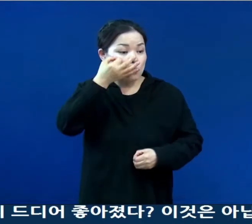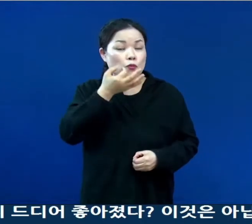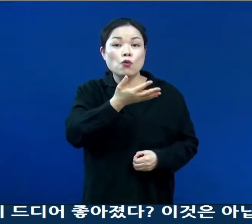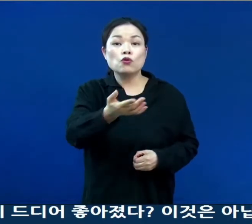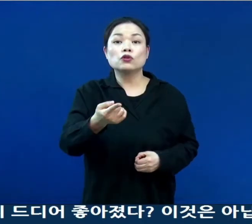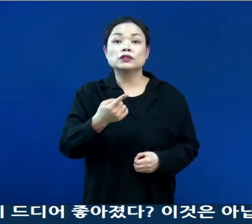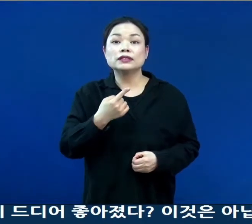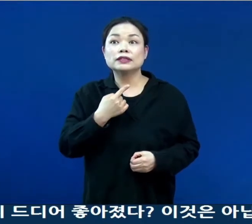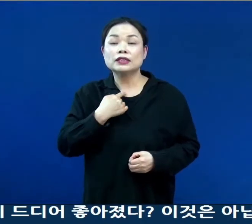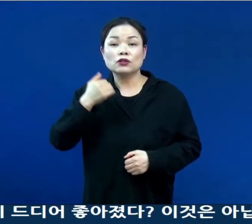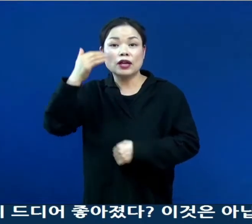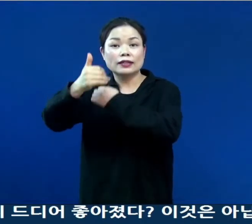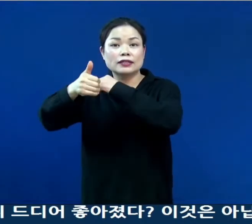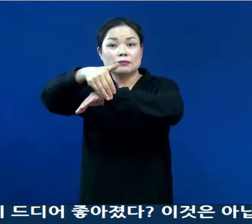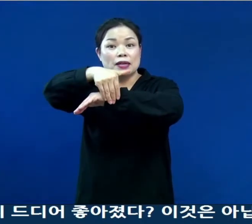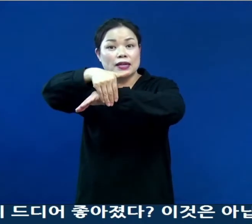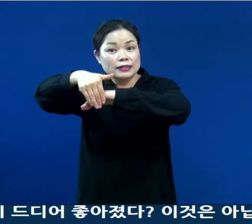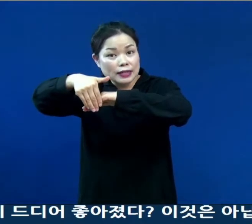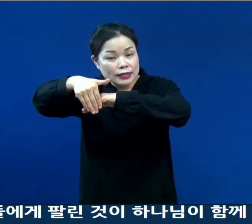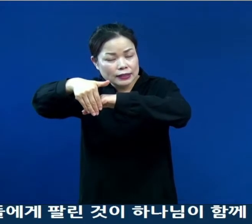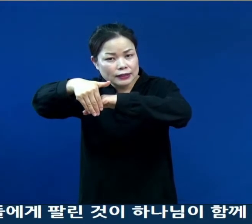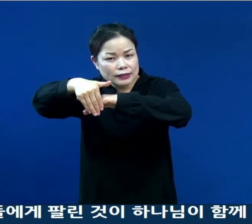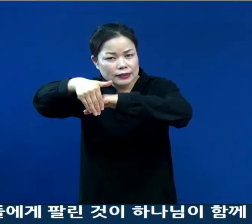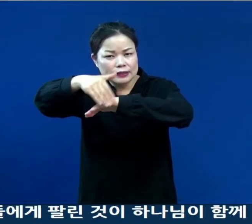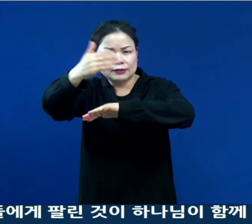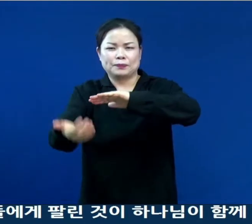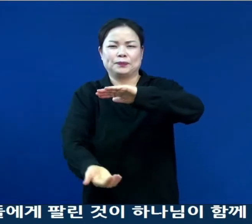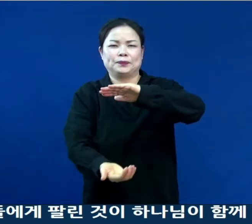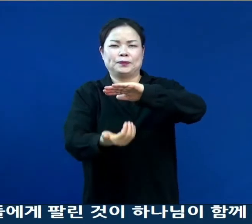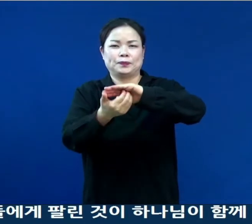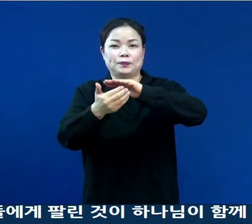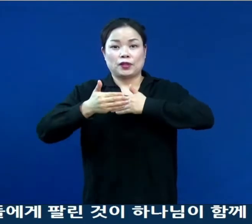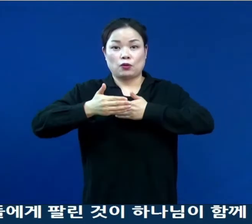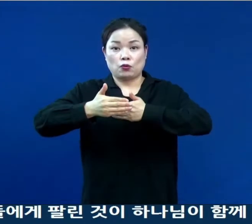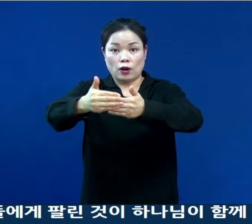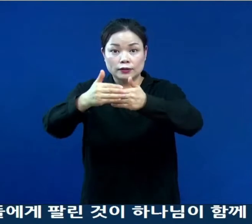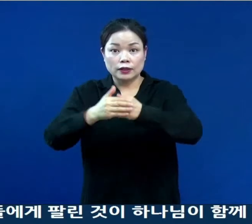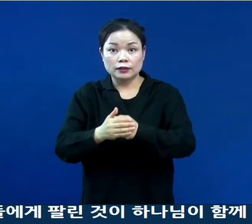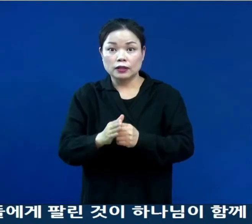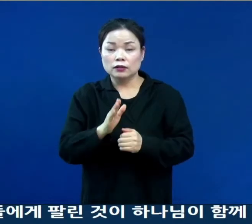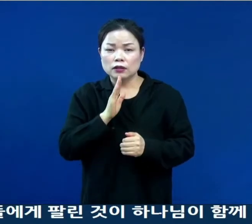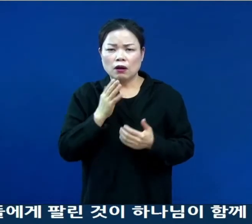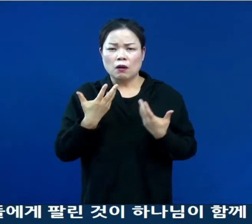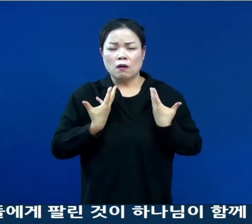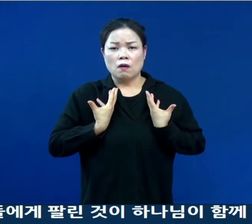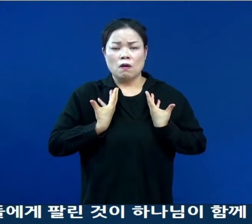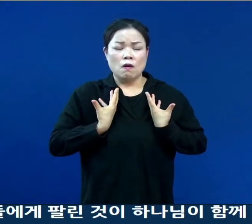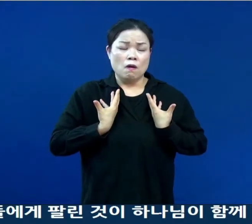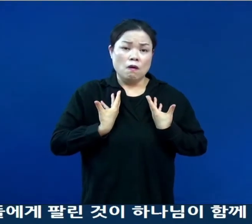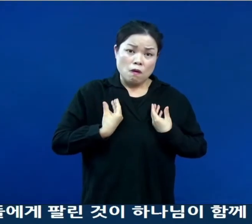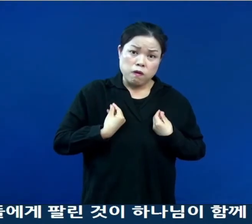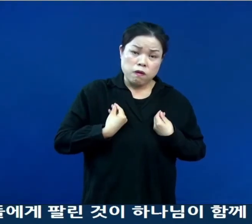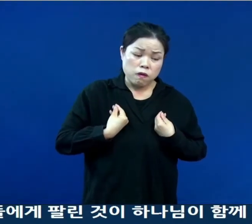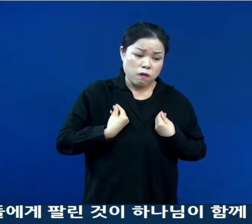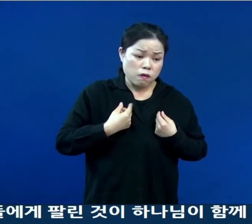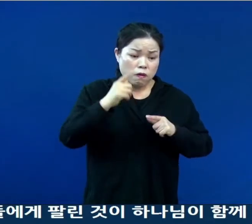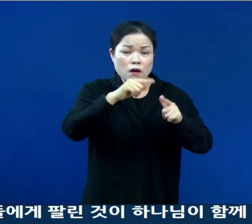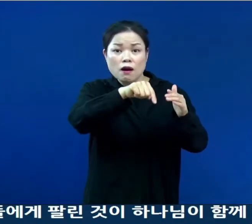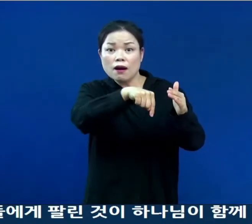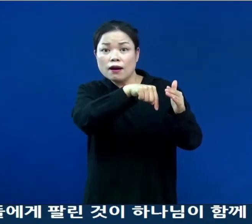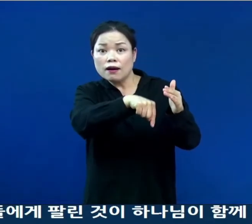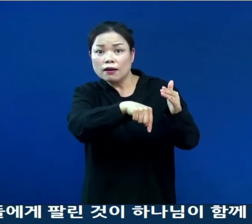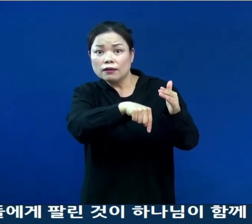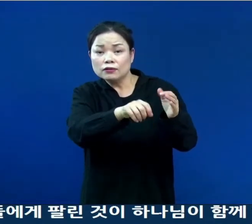보여주셨던 하나님의 계획이 실행되는 과정입니다. 그의 현실은 절망적이지만 그 절망